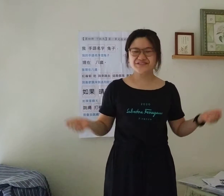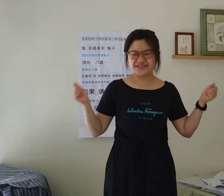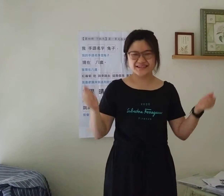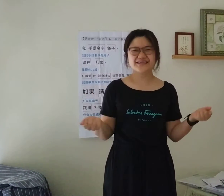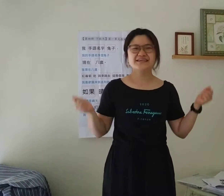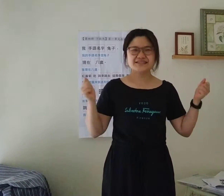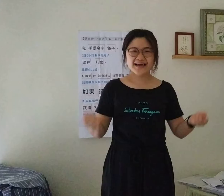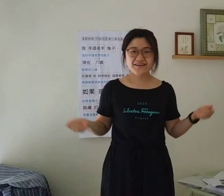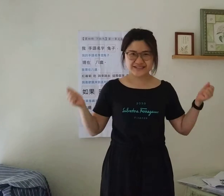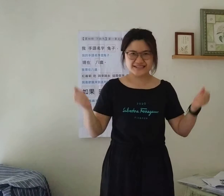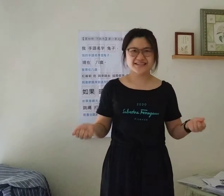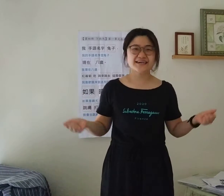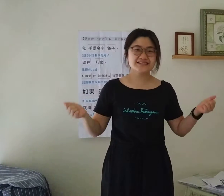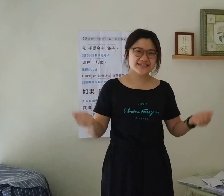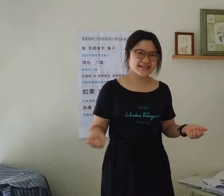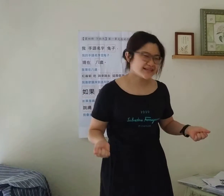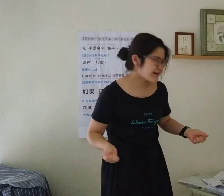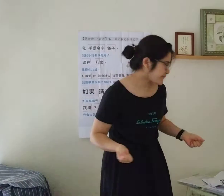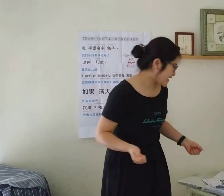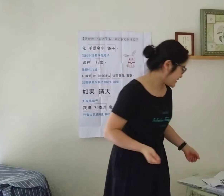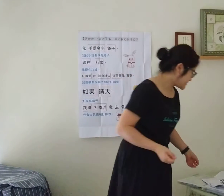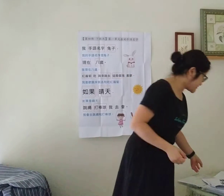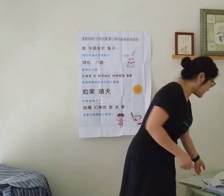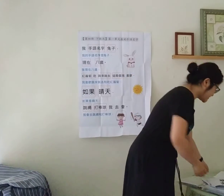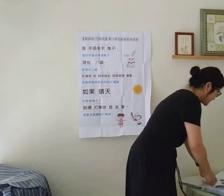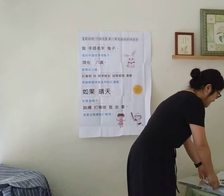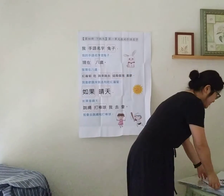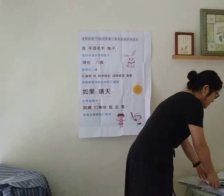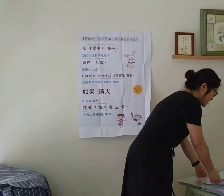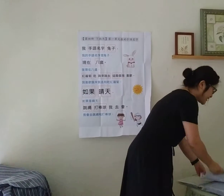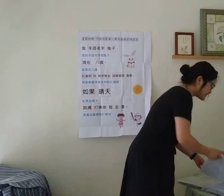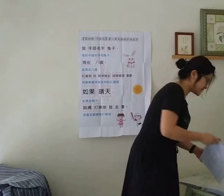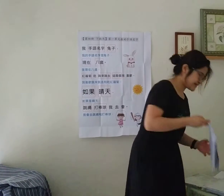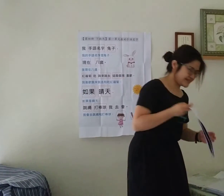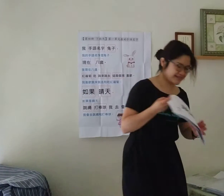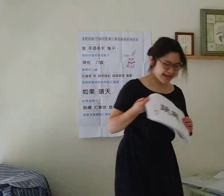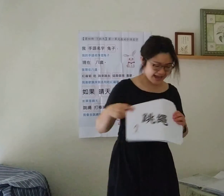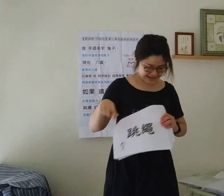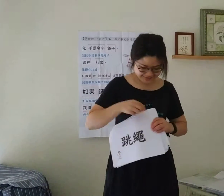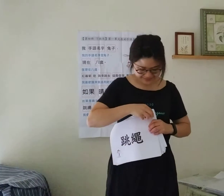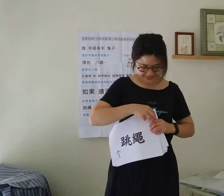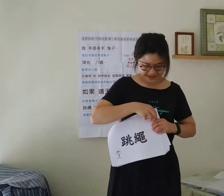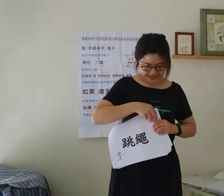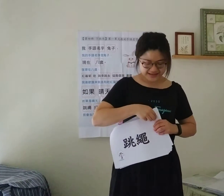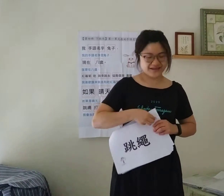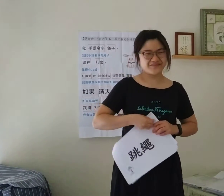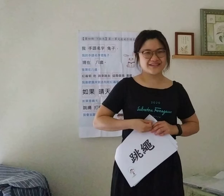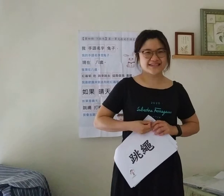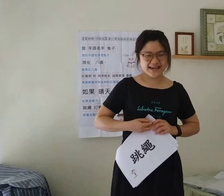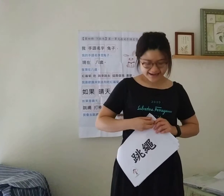的跳绳，很简单吧，就跟你们真的在跳绳一样。那我们再来